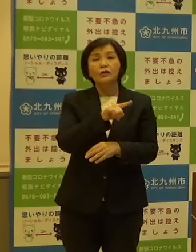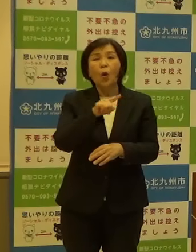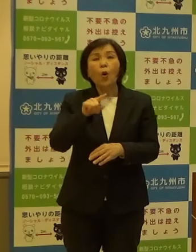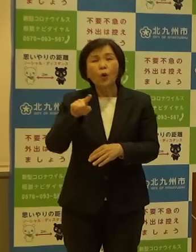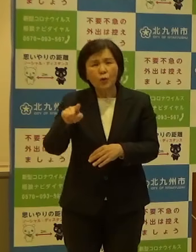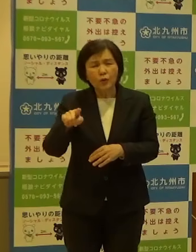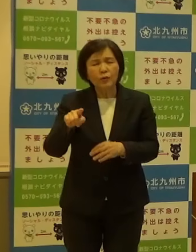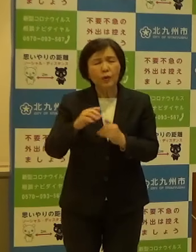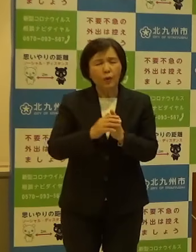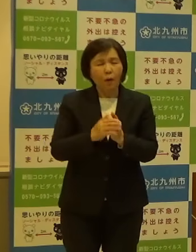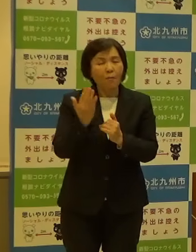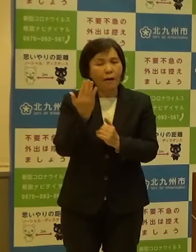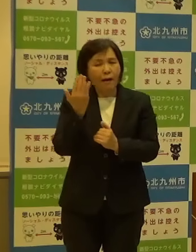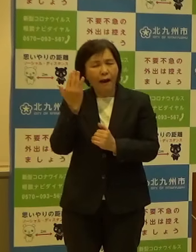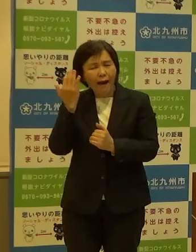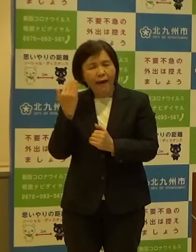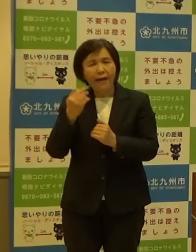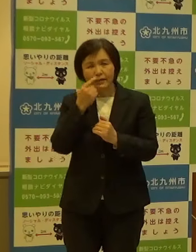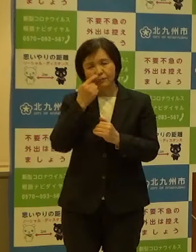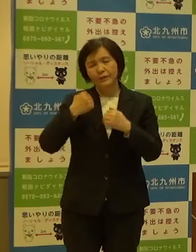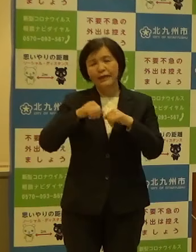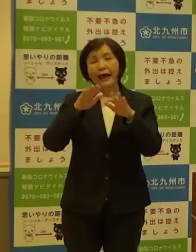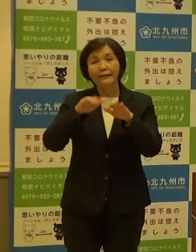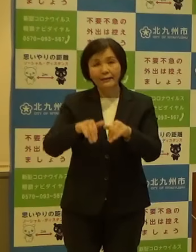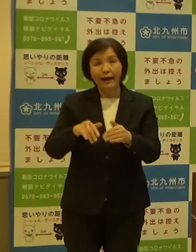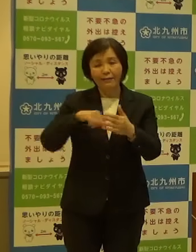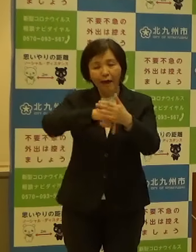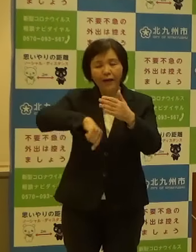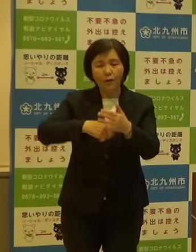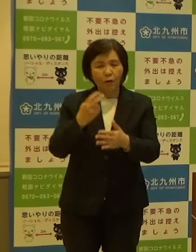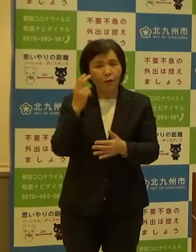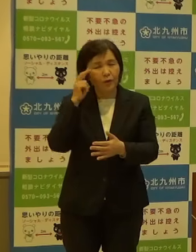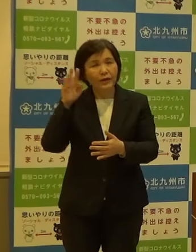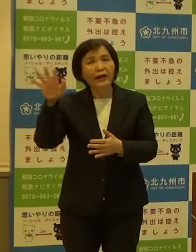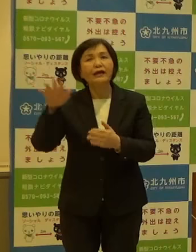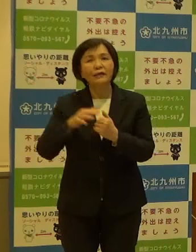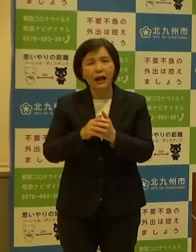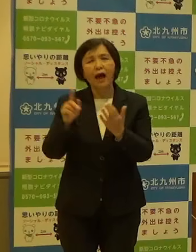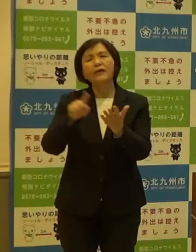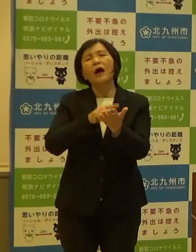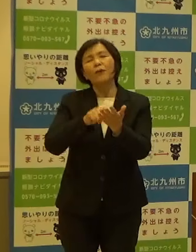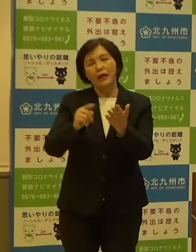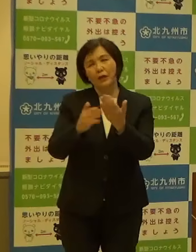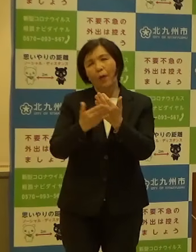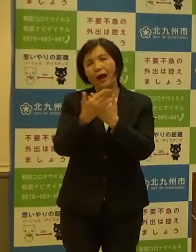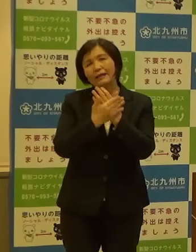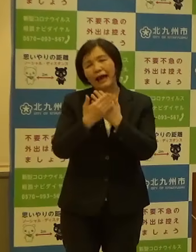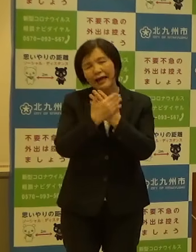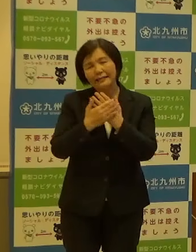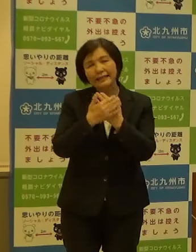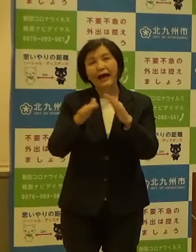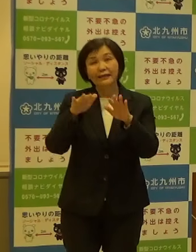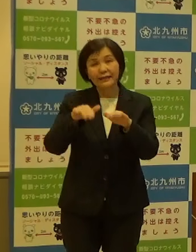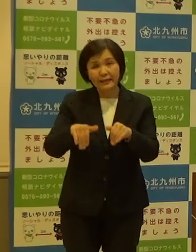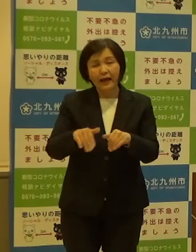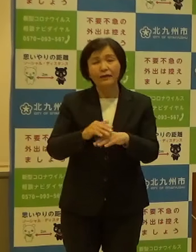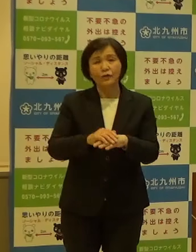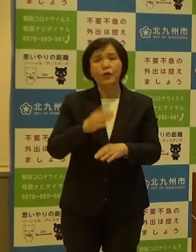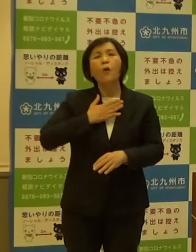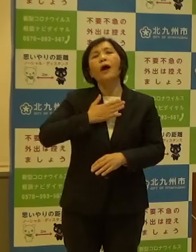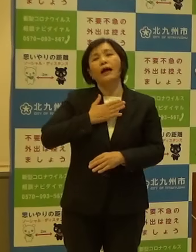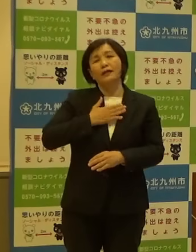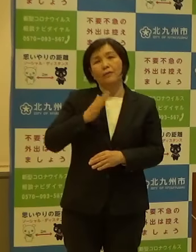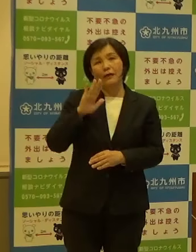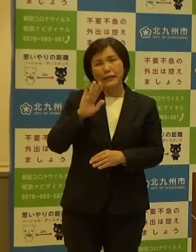振り返ってみてですね、教育委員会がタブレットの重要性、そうしたことを認識していたのでありますが、市